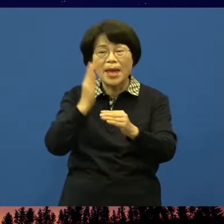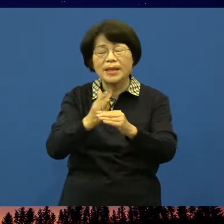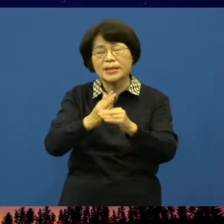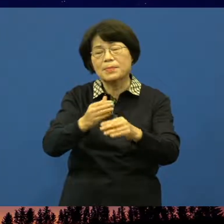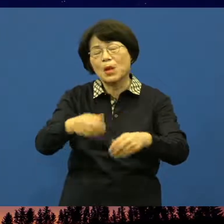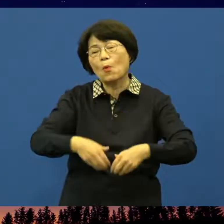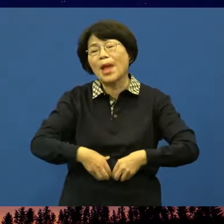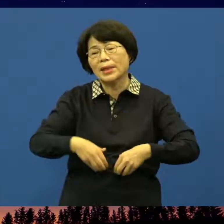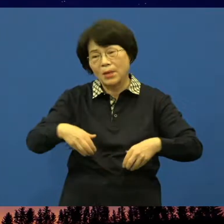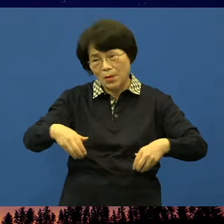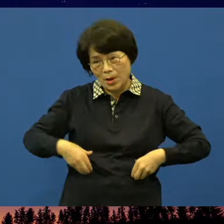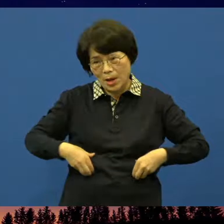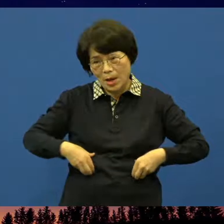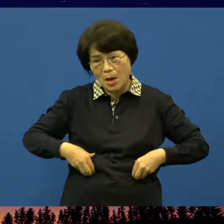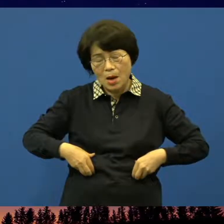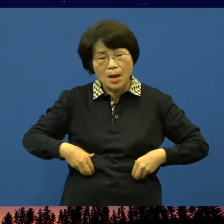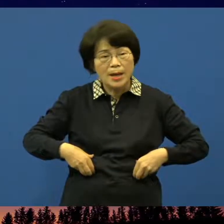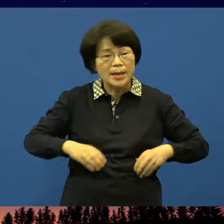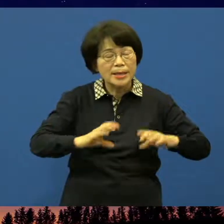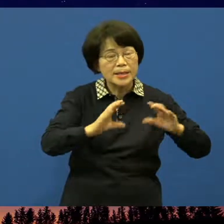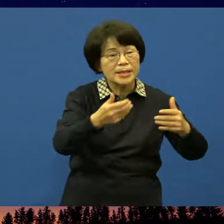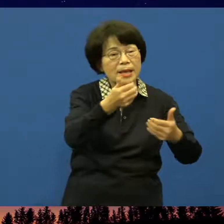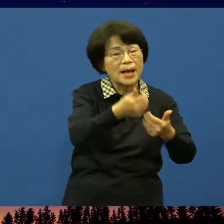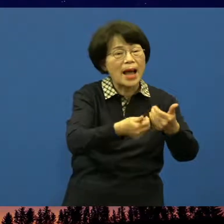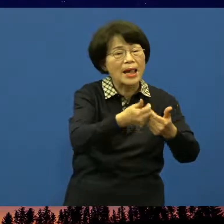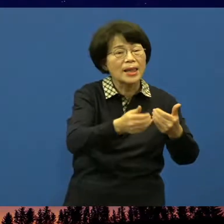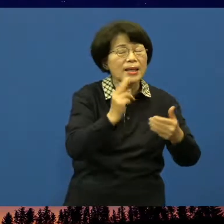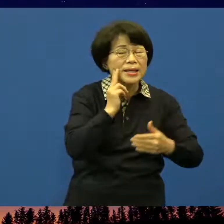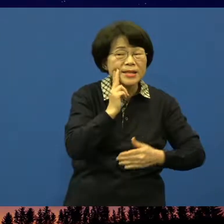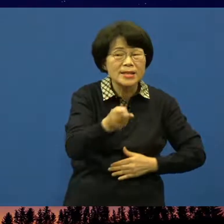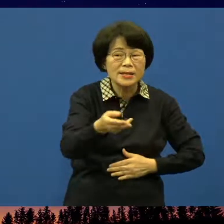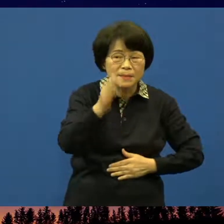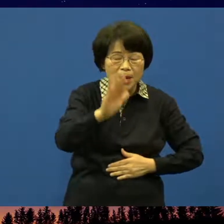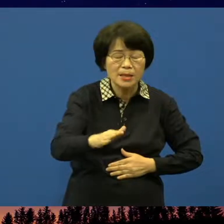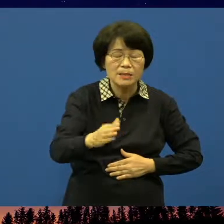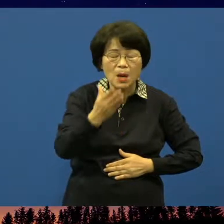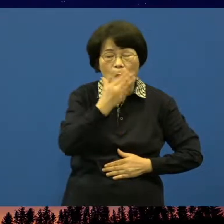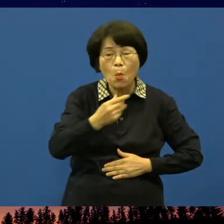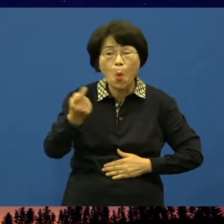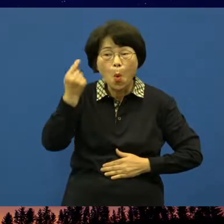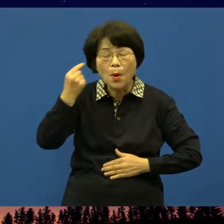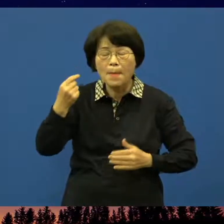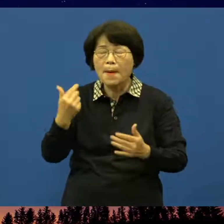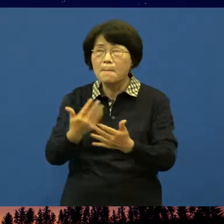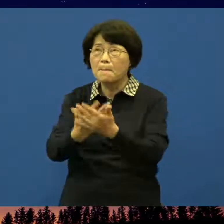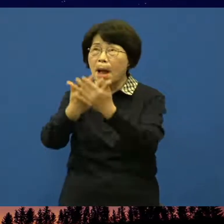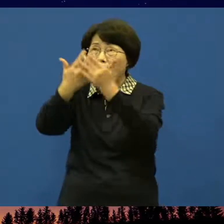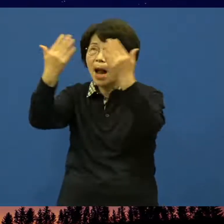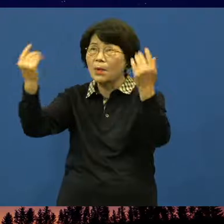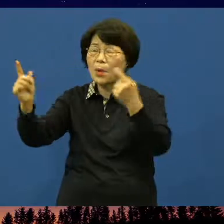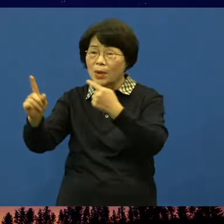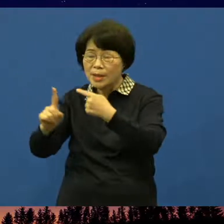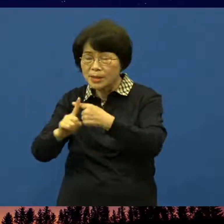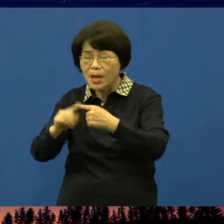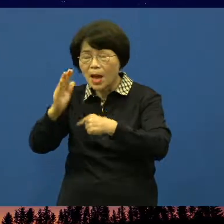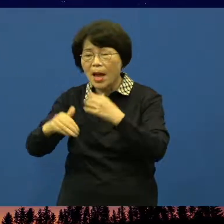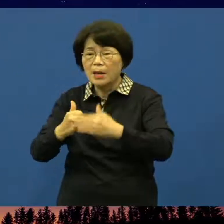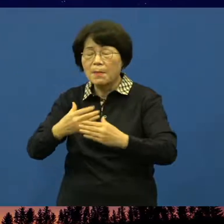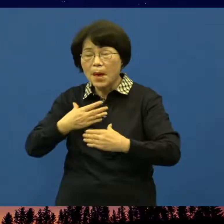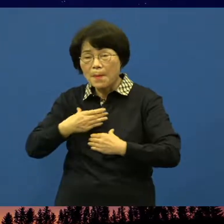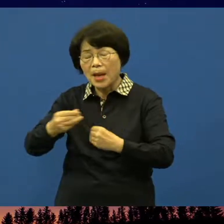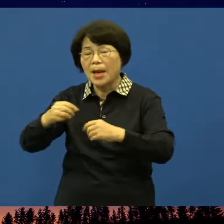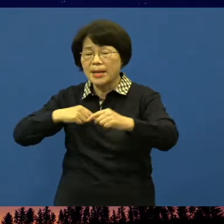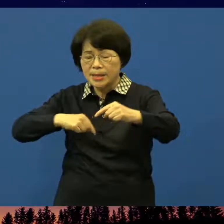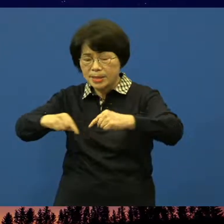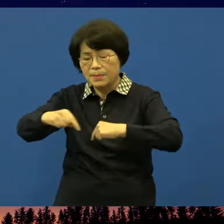세상에 얼마나 갈등이 많아요. 근데 이 복음으로 살아가고 밝고 긍정적이고 하나님의 평강이 우리를 완전히 지배하는 삶을